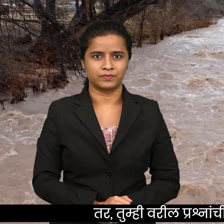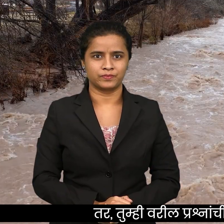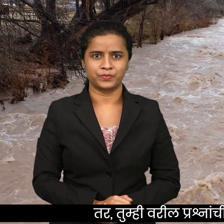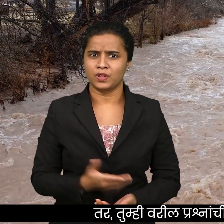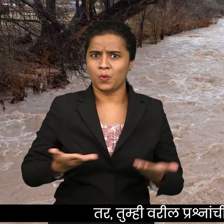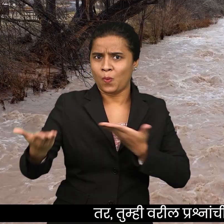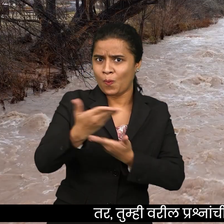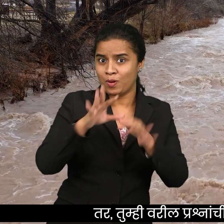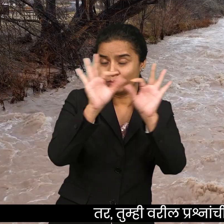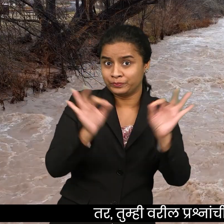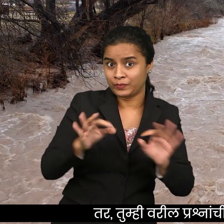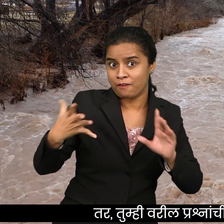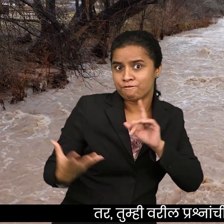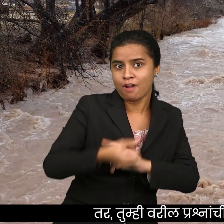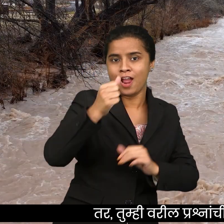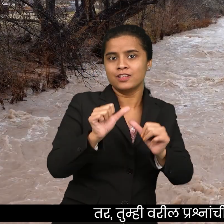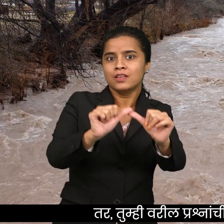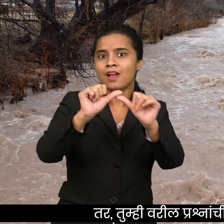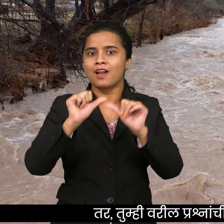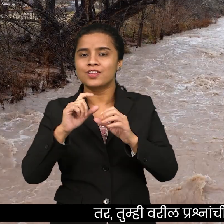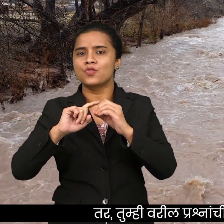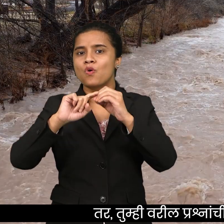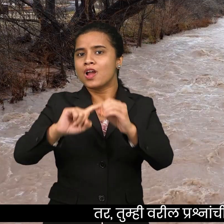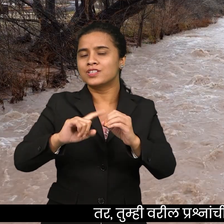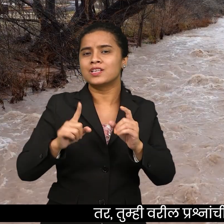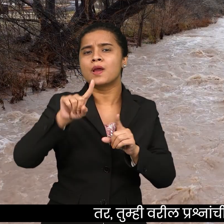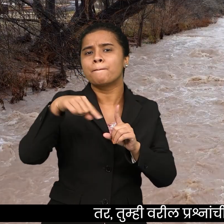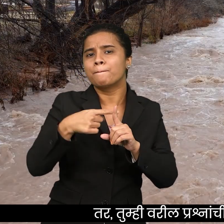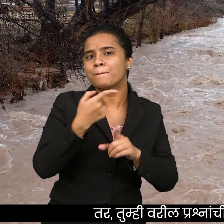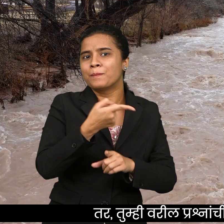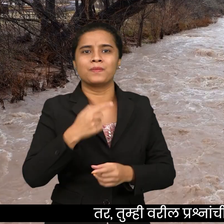तर तुम्ही वरील प्रश्नांची उत्तरे शोधण्यास तयार आहात का?